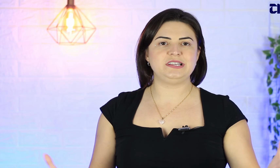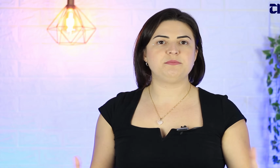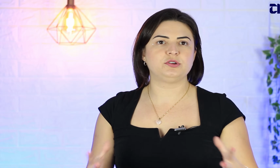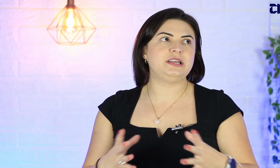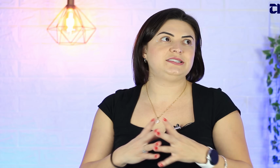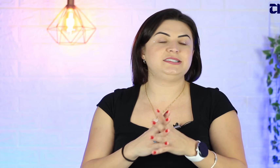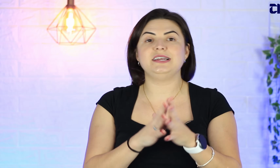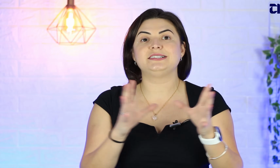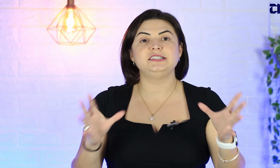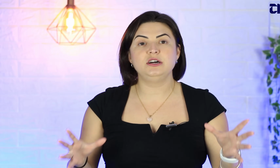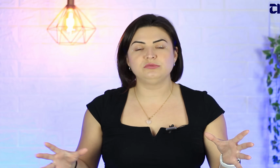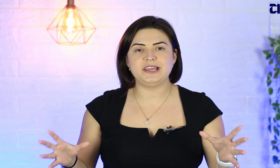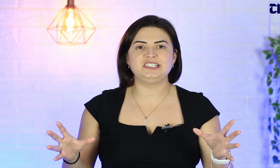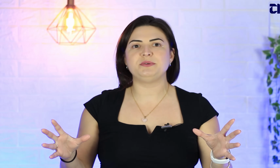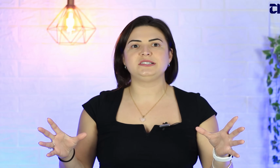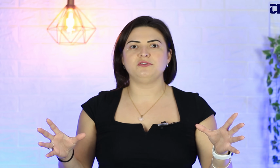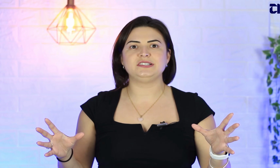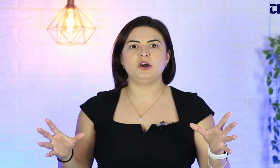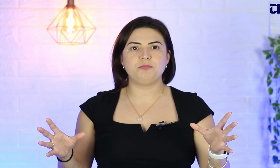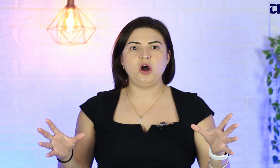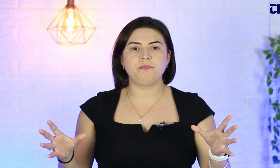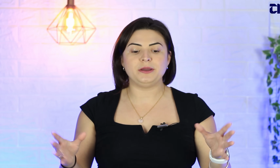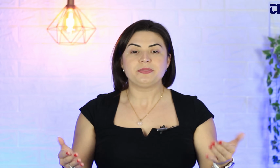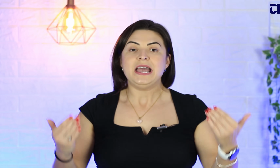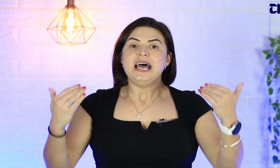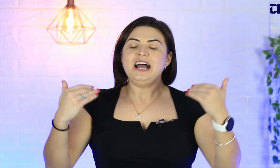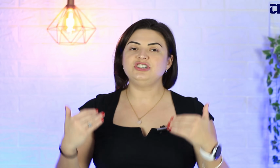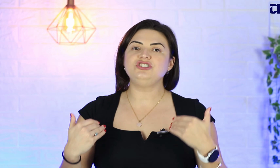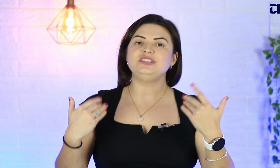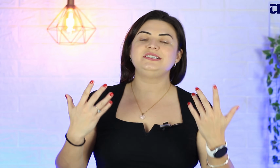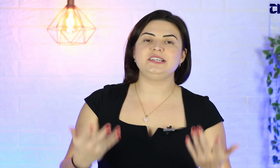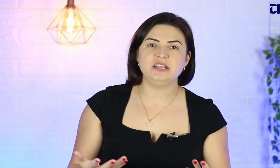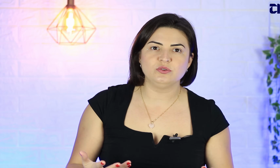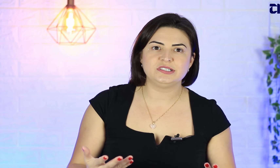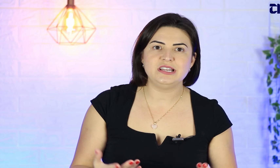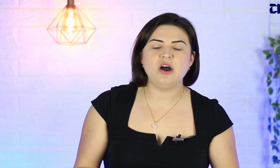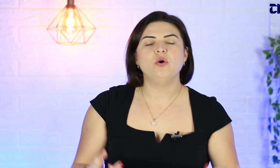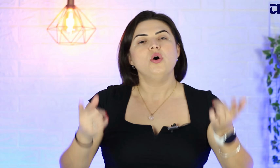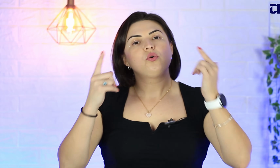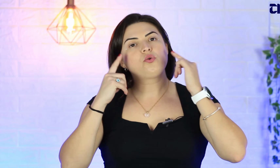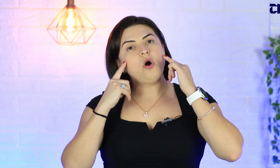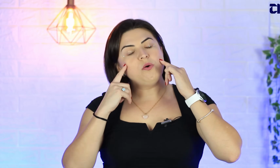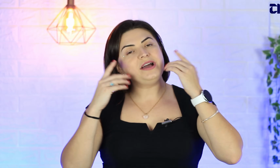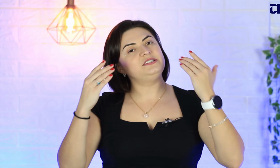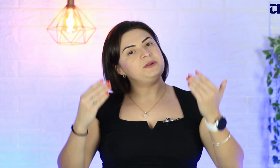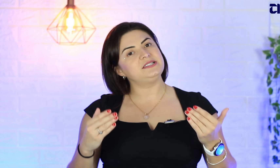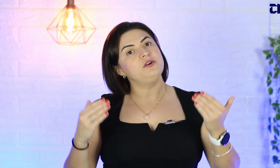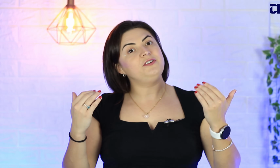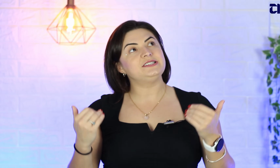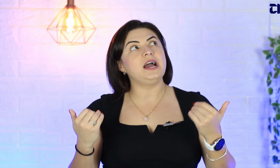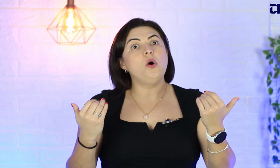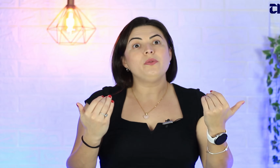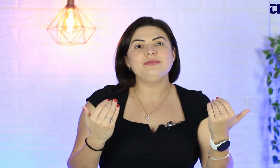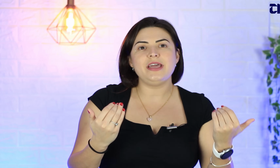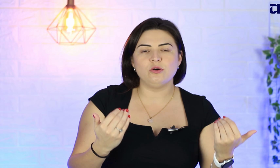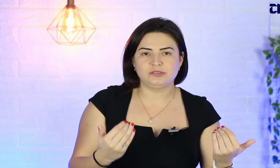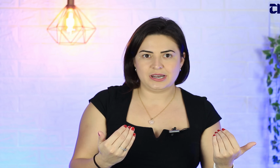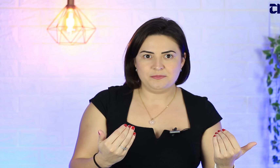um exemplo, desses sinais que não tem expressão facial própria, a gente ensina o sinal com a expressão facial neutra.